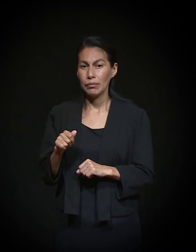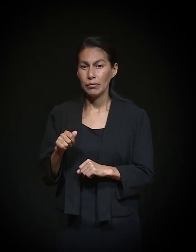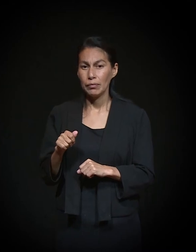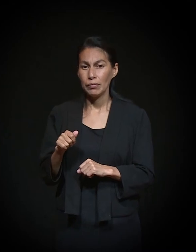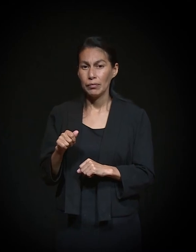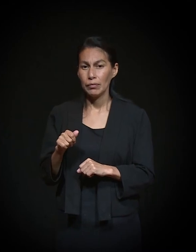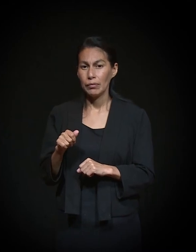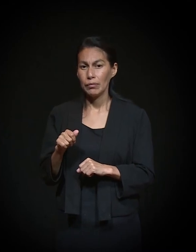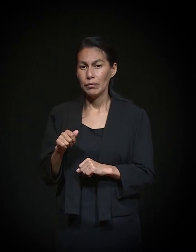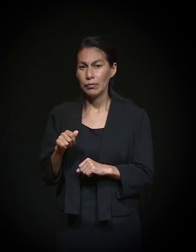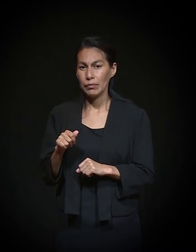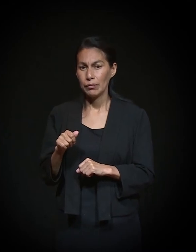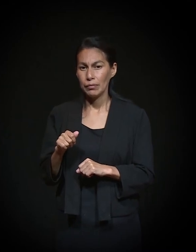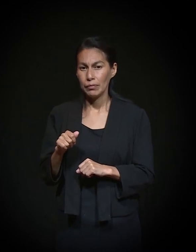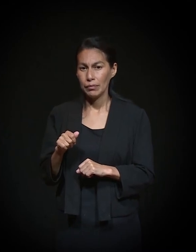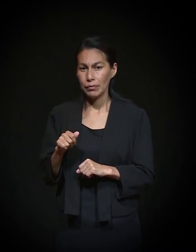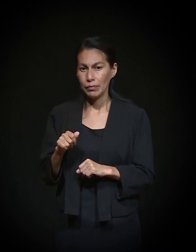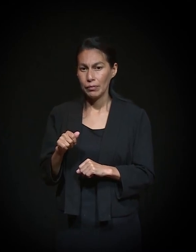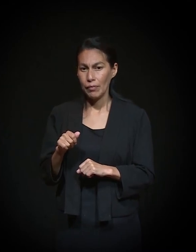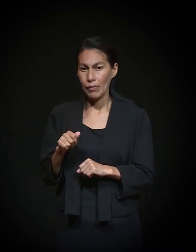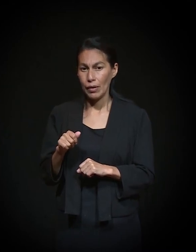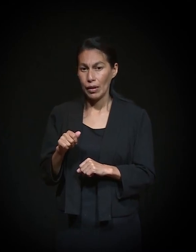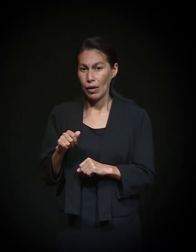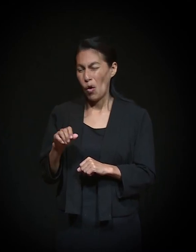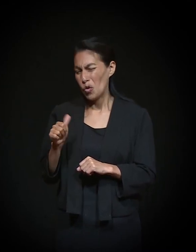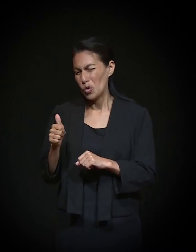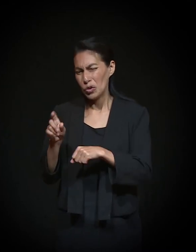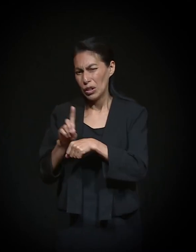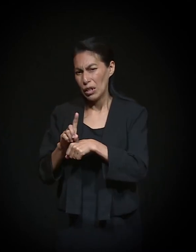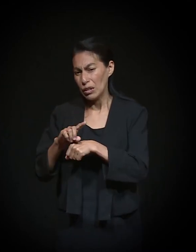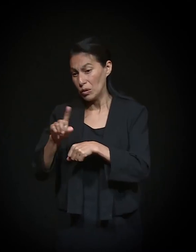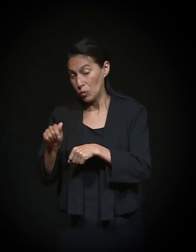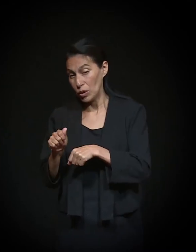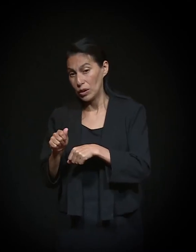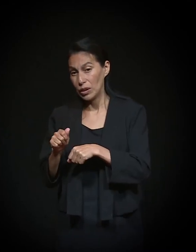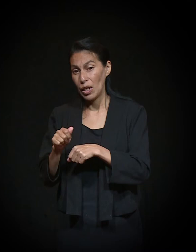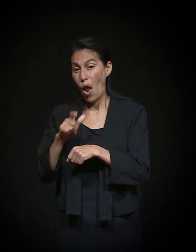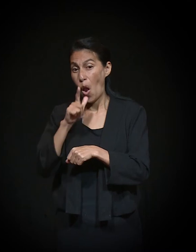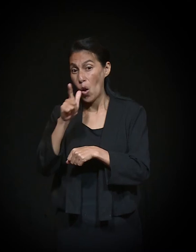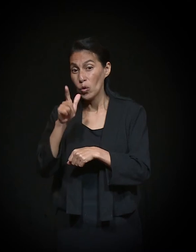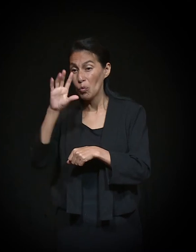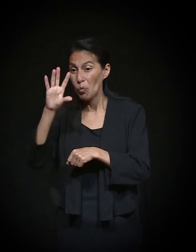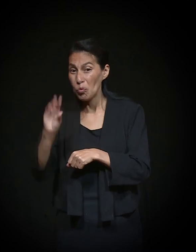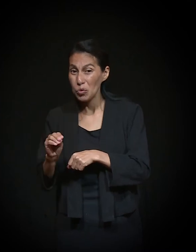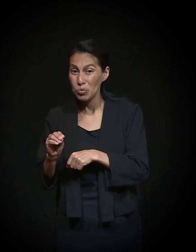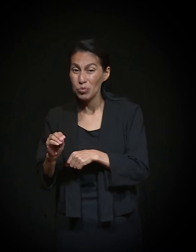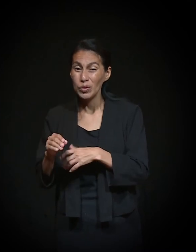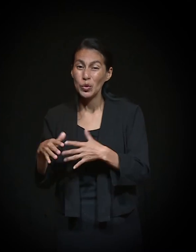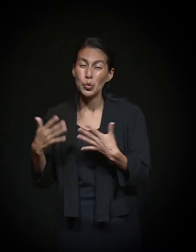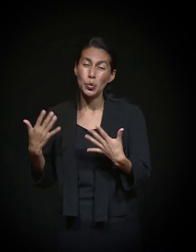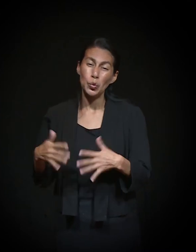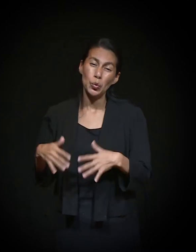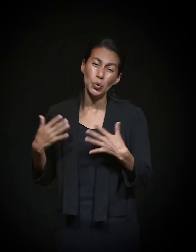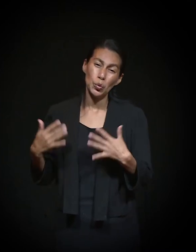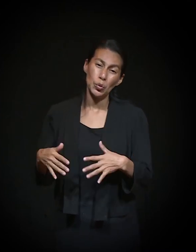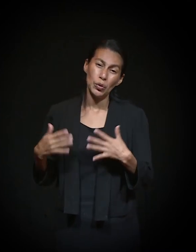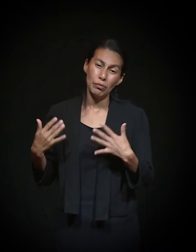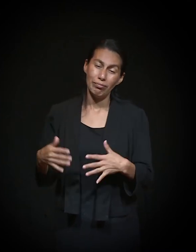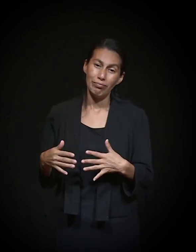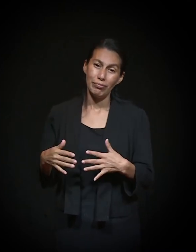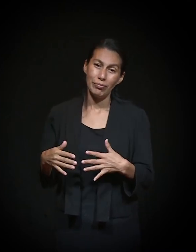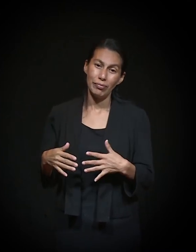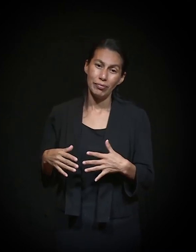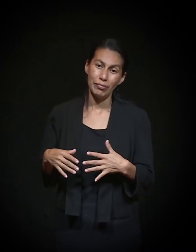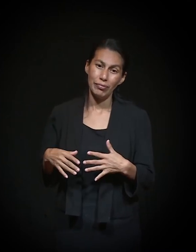Después, unos poquitos días después, se volvió a ir la luz. La verdad es